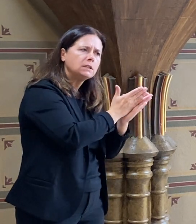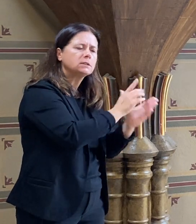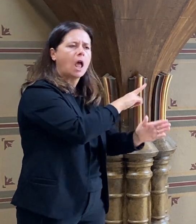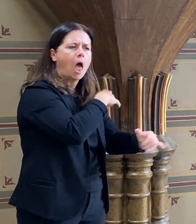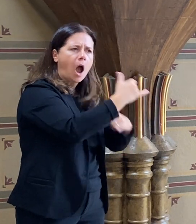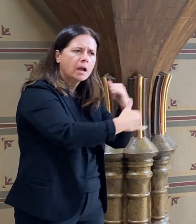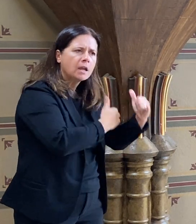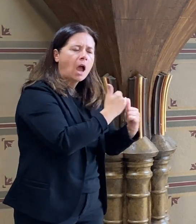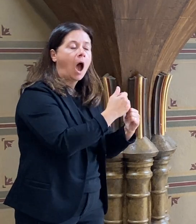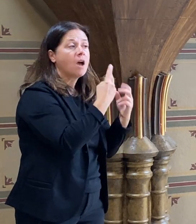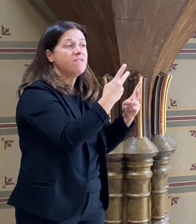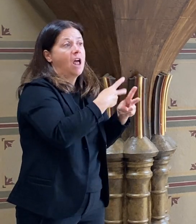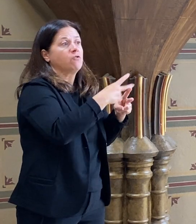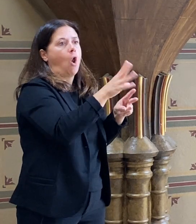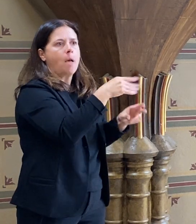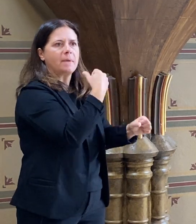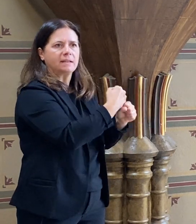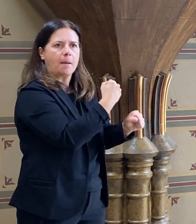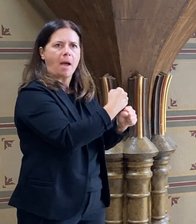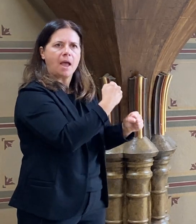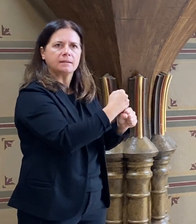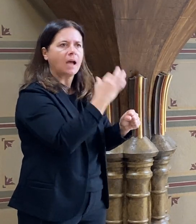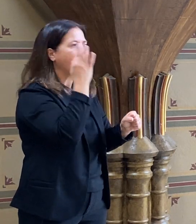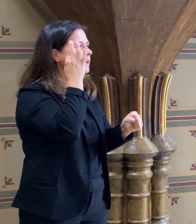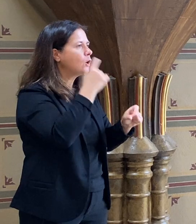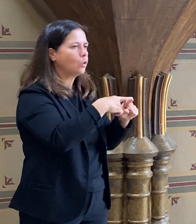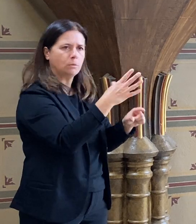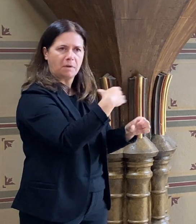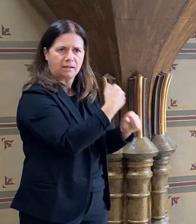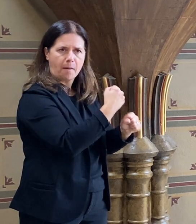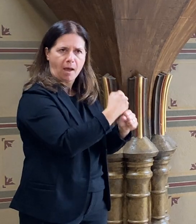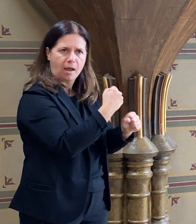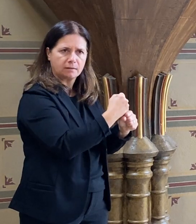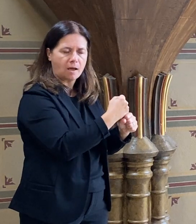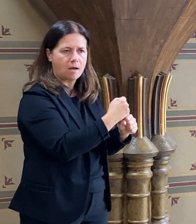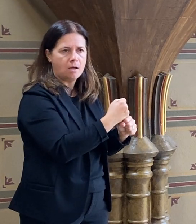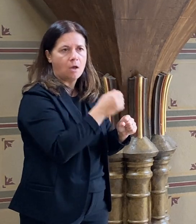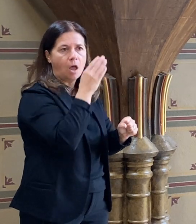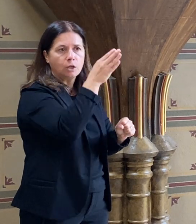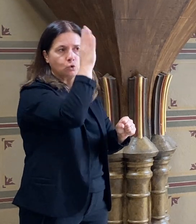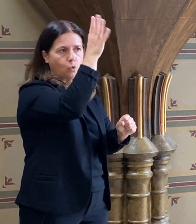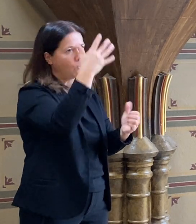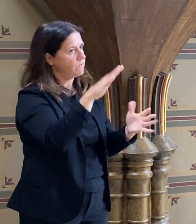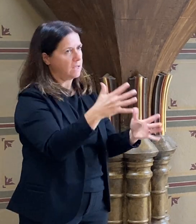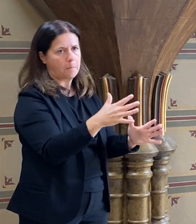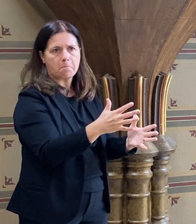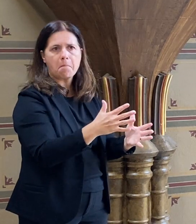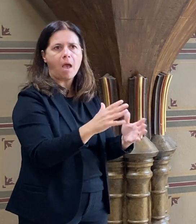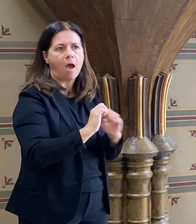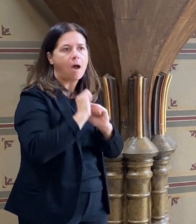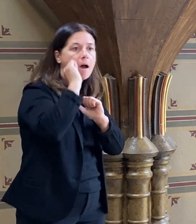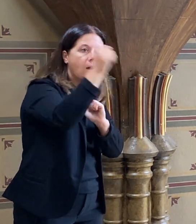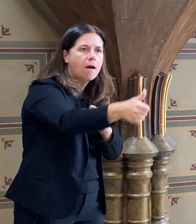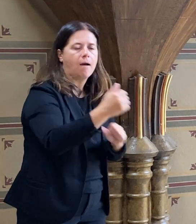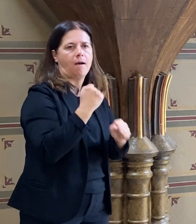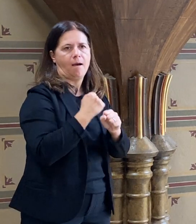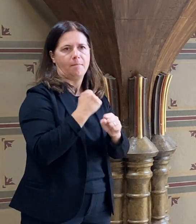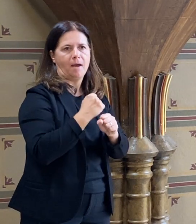langjährigen und wertvollen Mitarbeiter und MitarbeiterInnen werden nicht mehr an vorderster